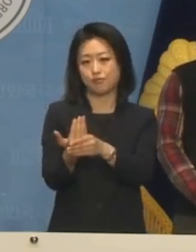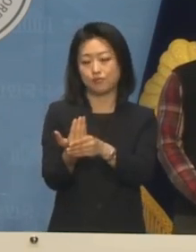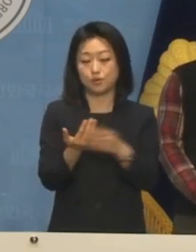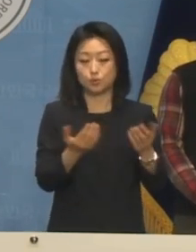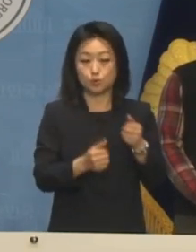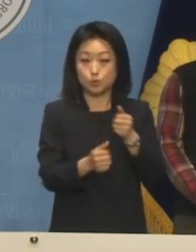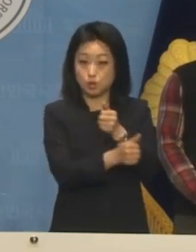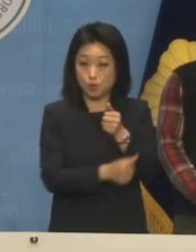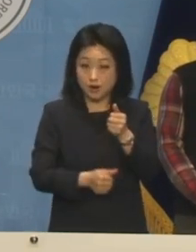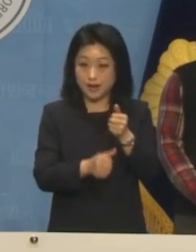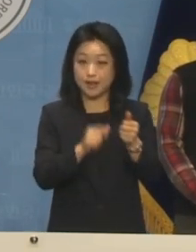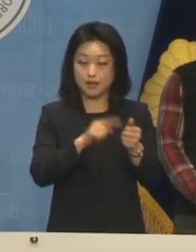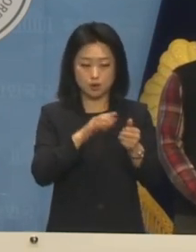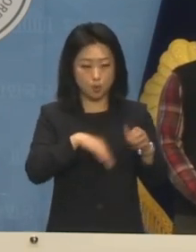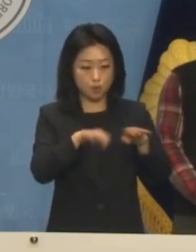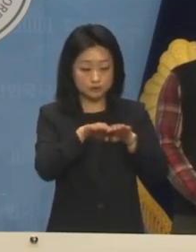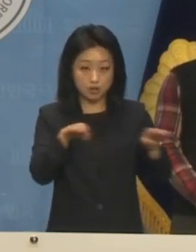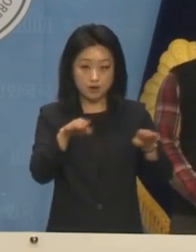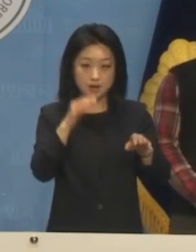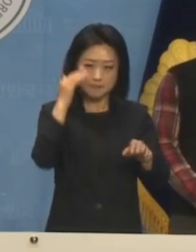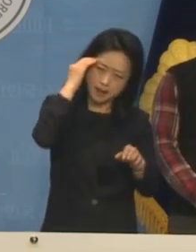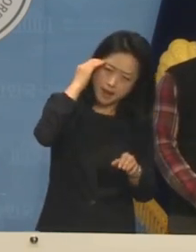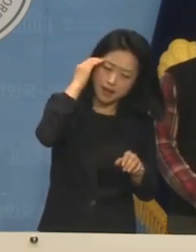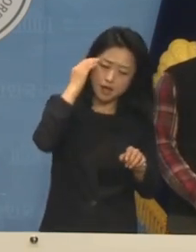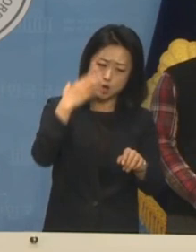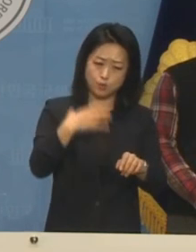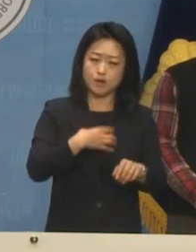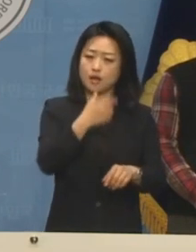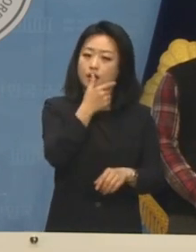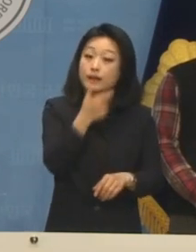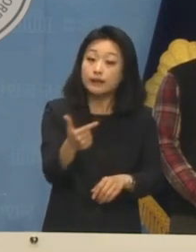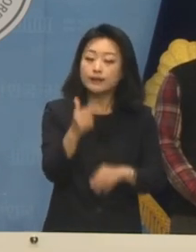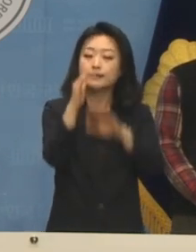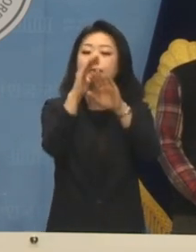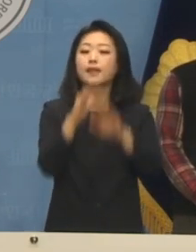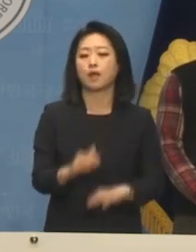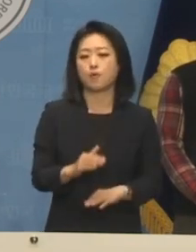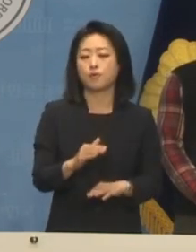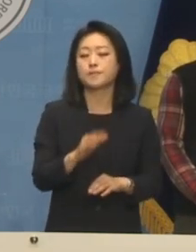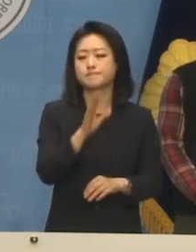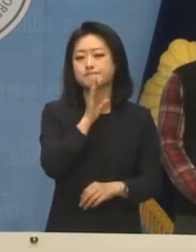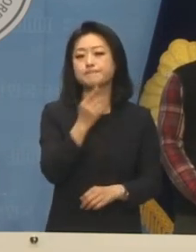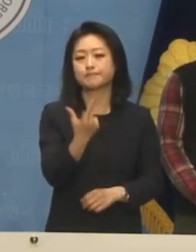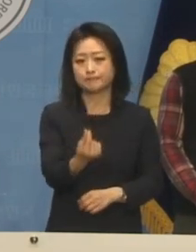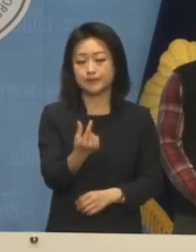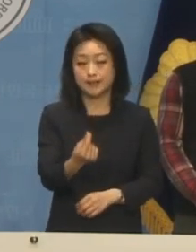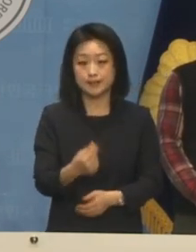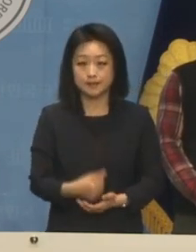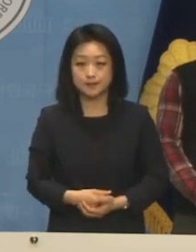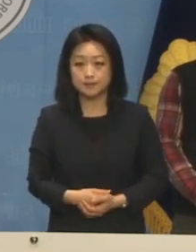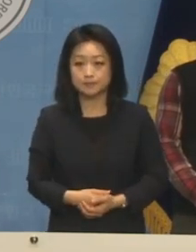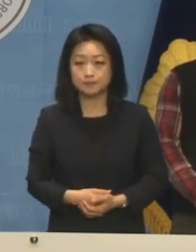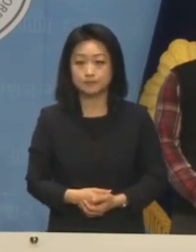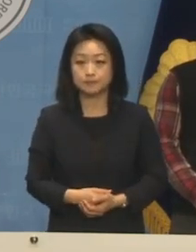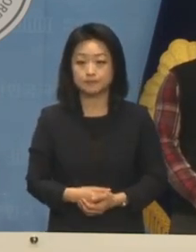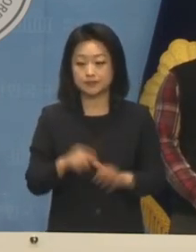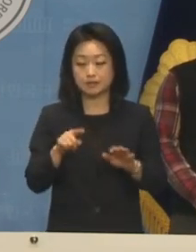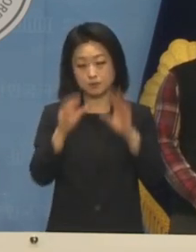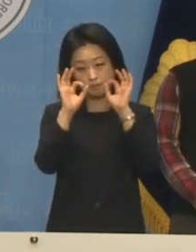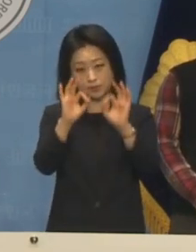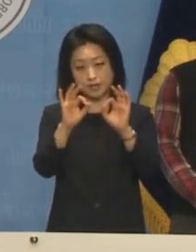노동위원회가 수호해야 할 공정성이 어떻게 위협받을 수 있는지 보여주는 사례라 할 수 있겠습니다. 이번